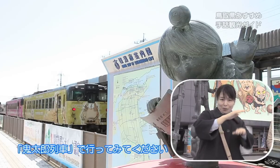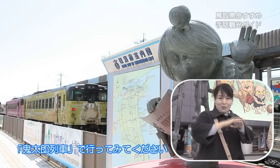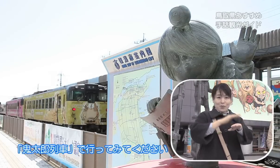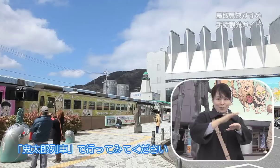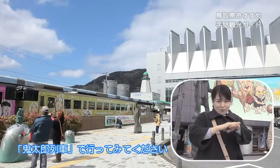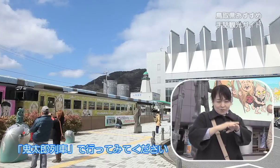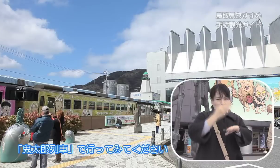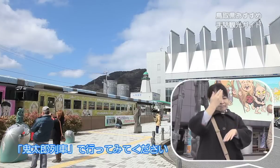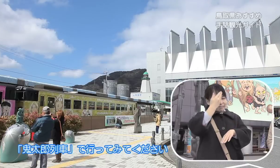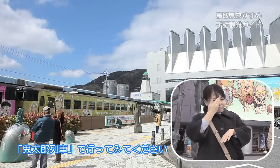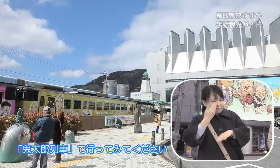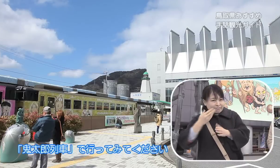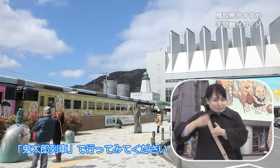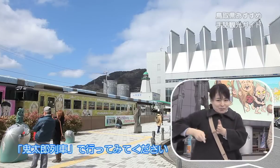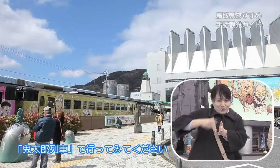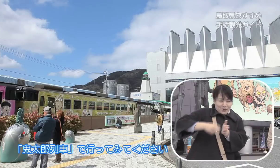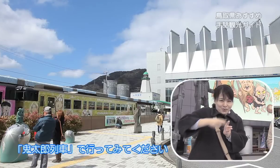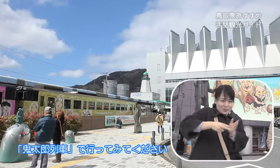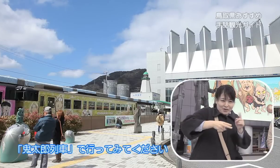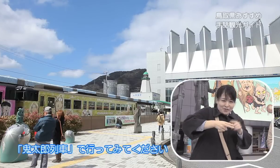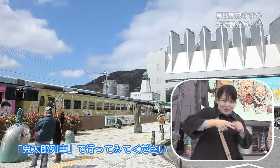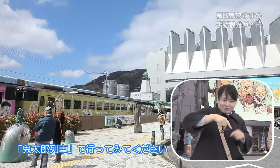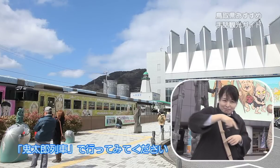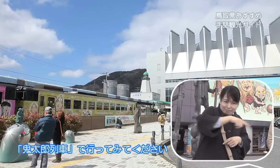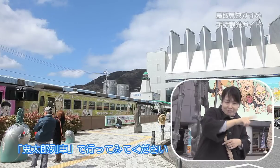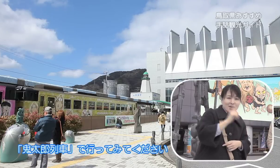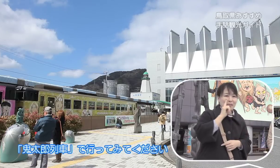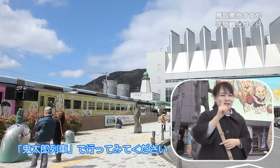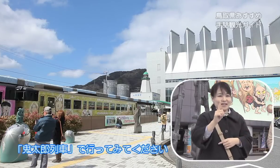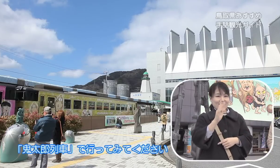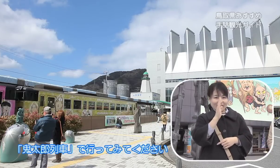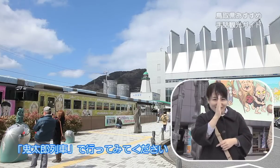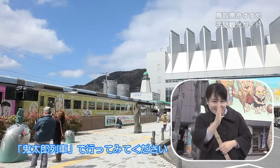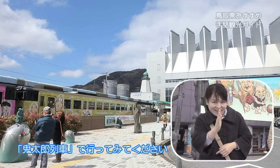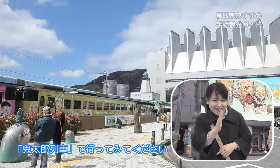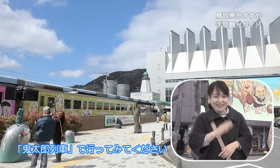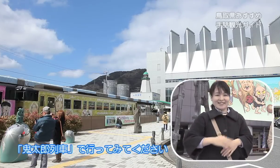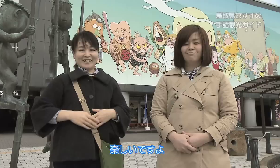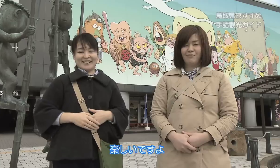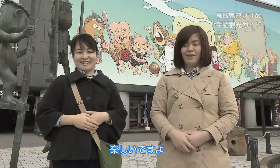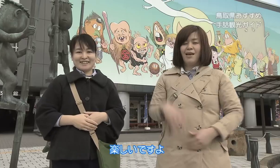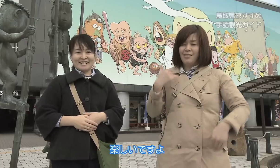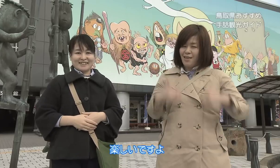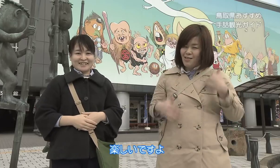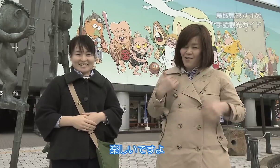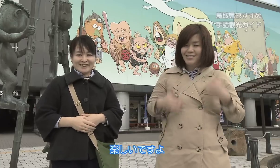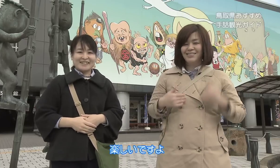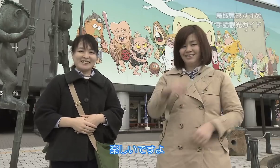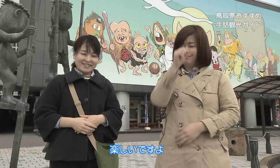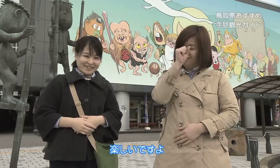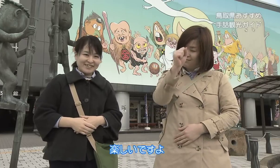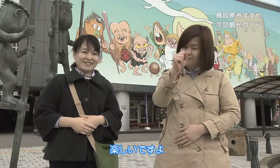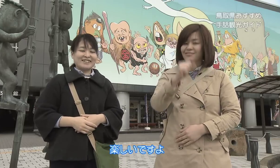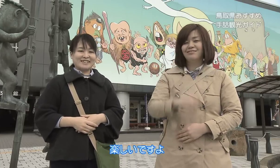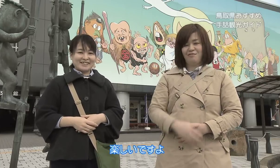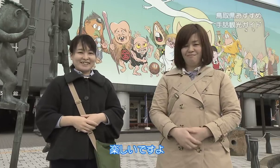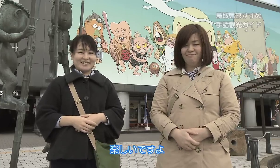列車で行ってみてください楽しいです